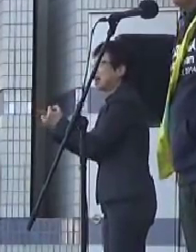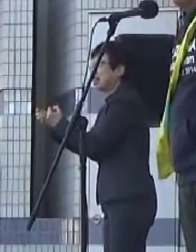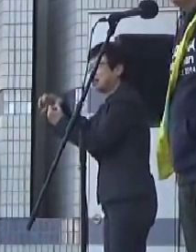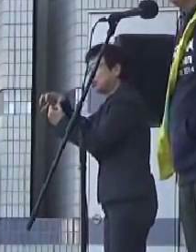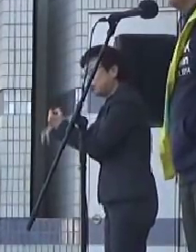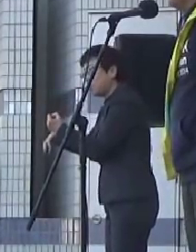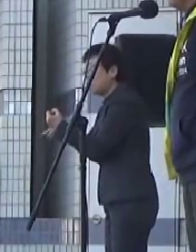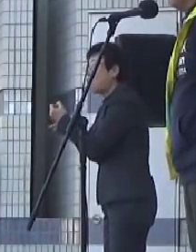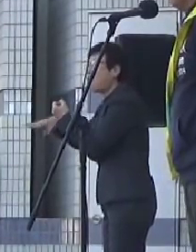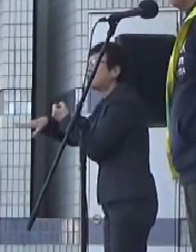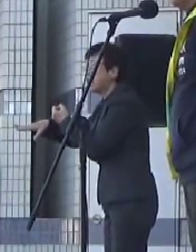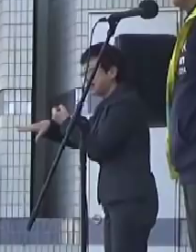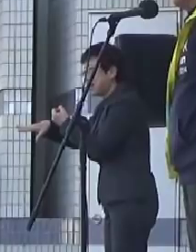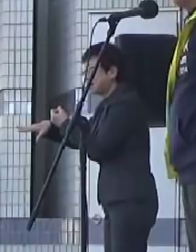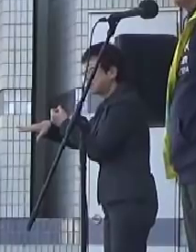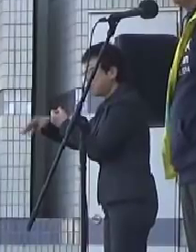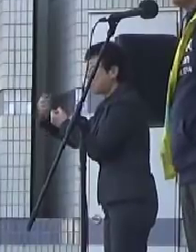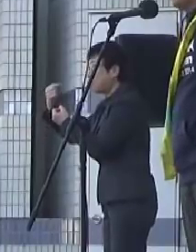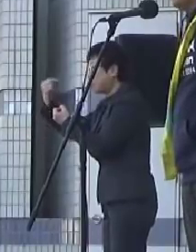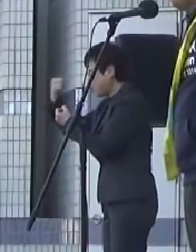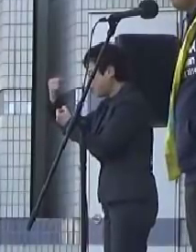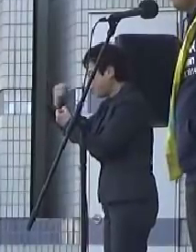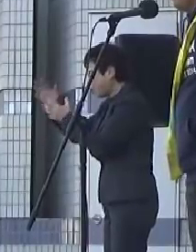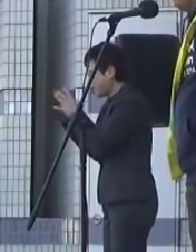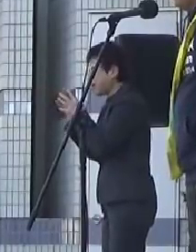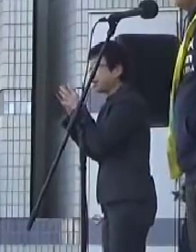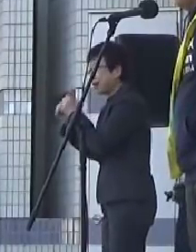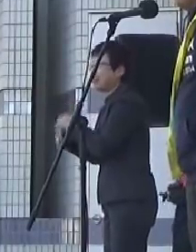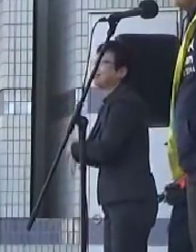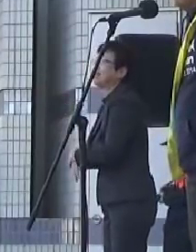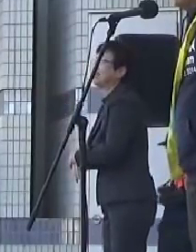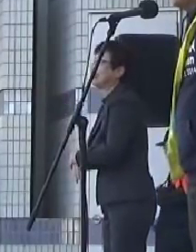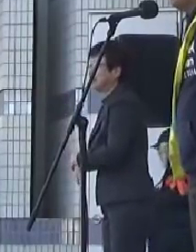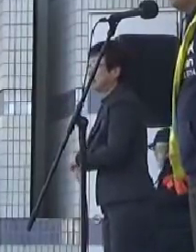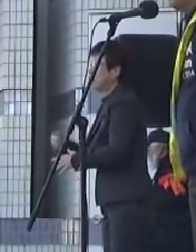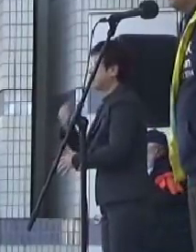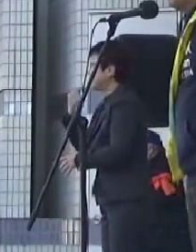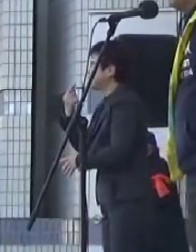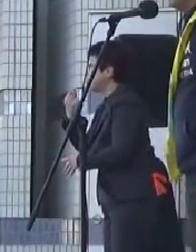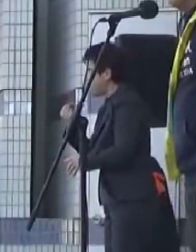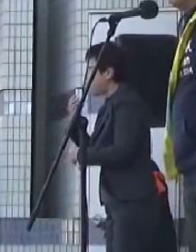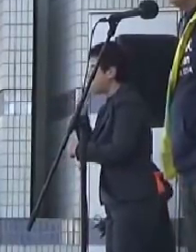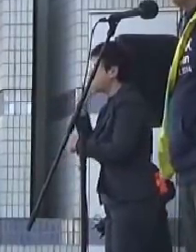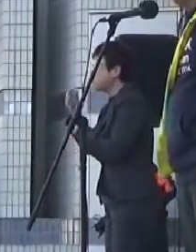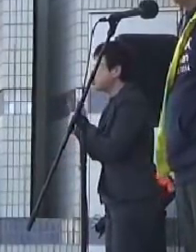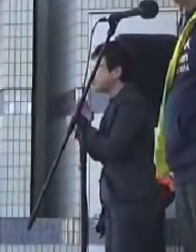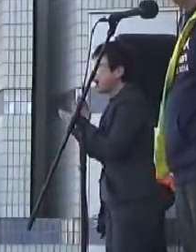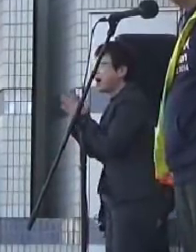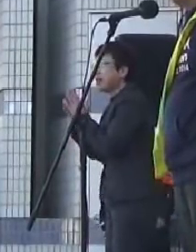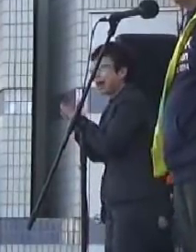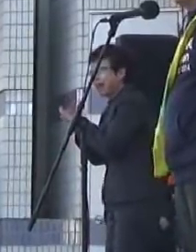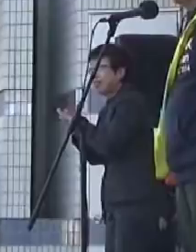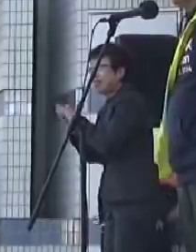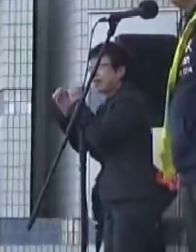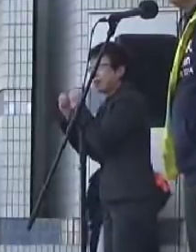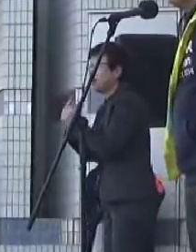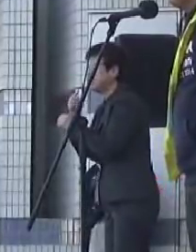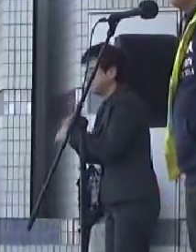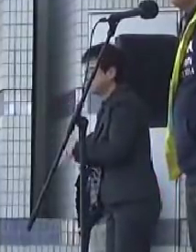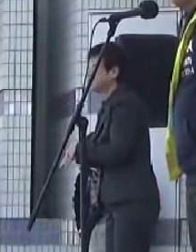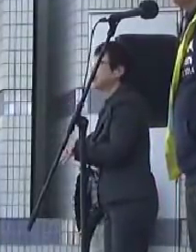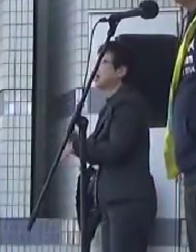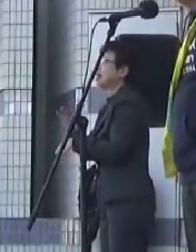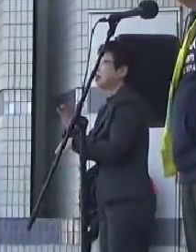の、恐怖を、教えてもらいました。私も福島県いわき市というところに住んでいます